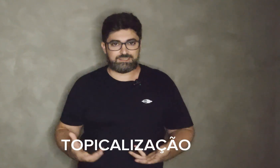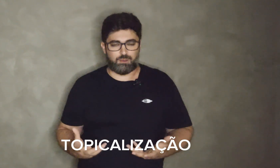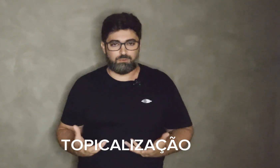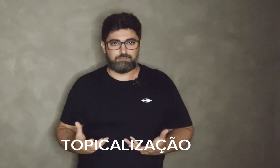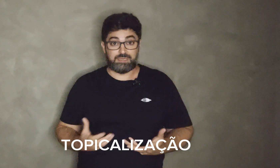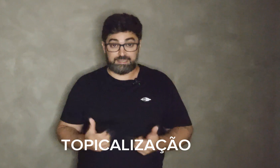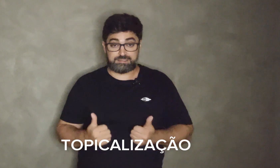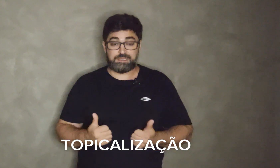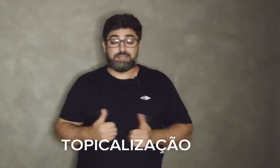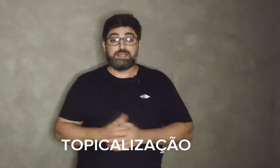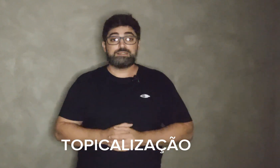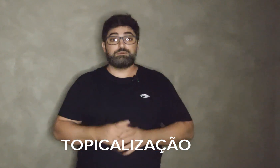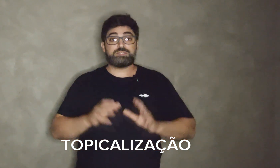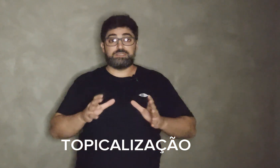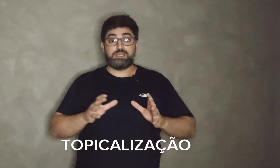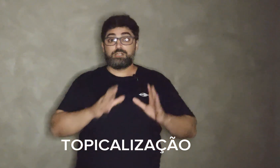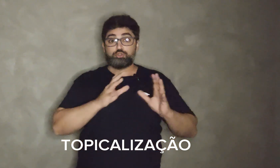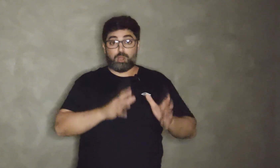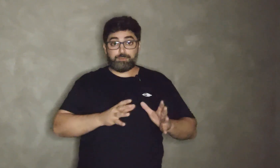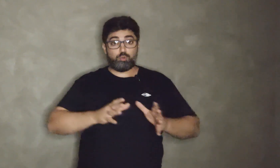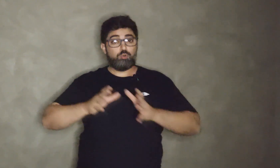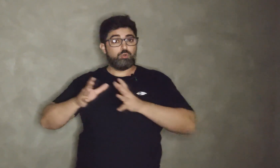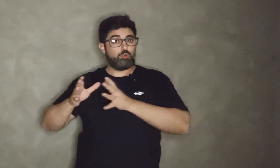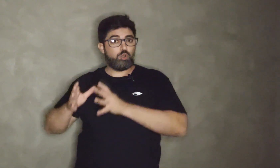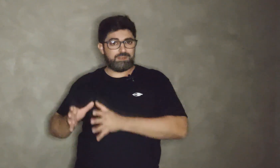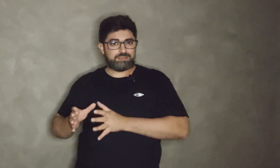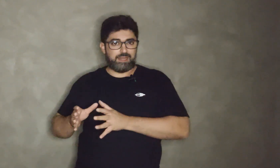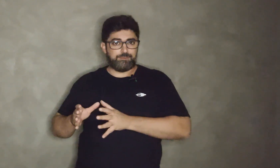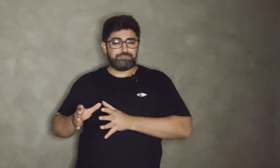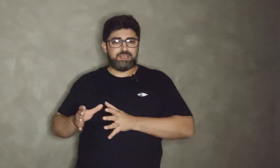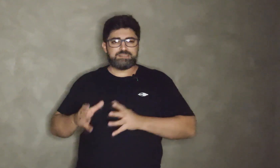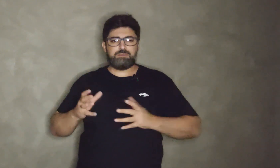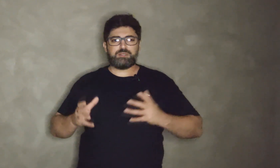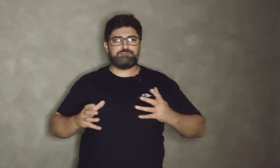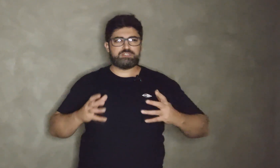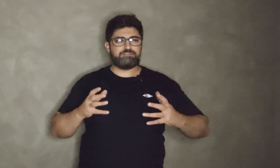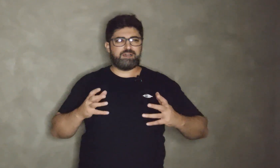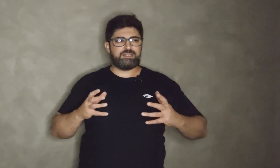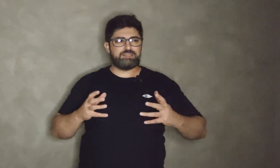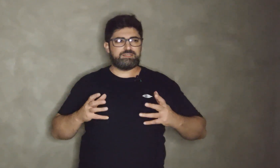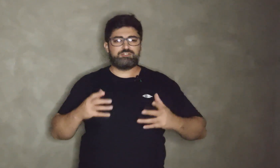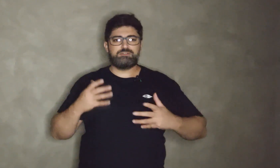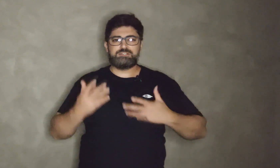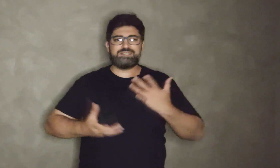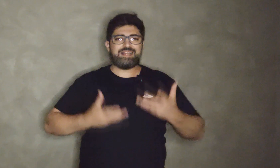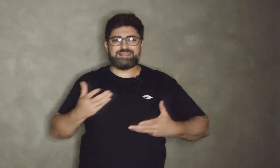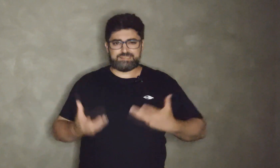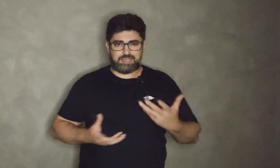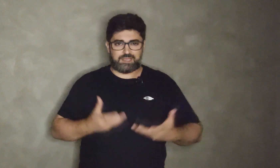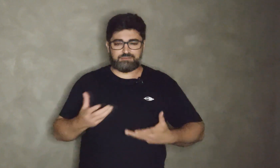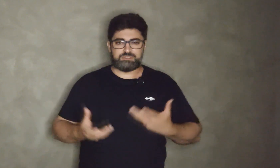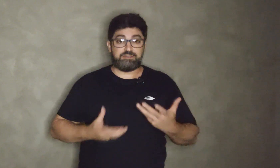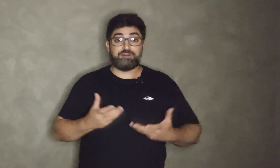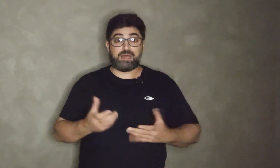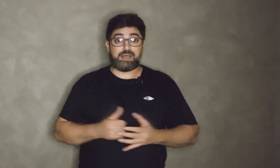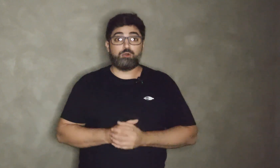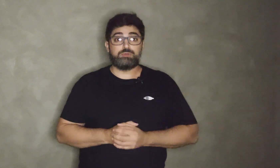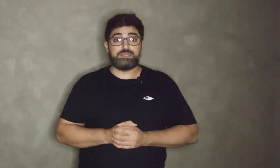topicalização, beleza? Então, assim, tópico, comentário. Sempre que você vai sinalizar, que você vai falar algo em